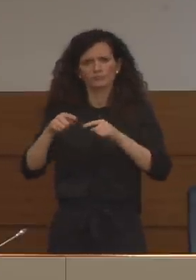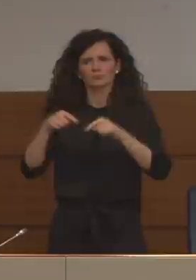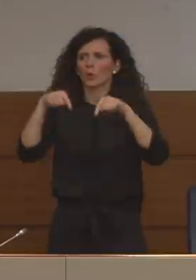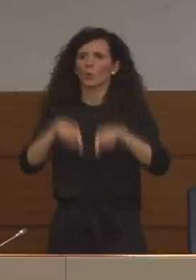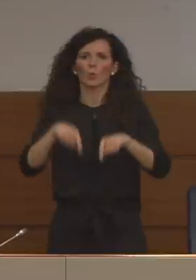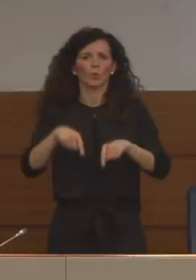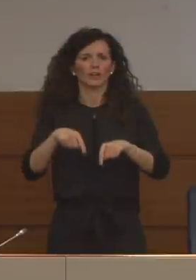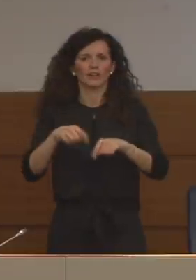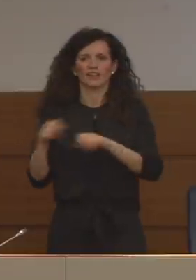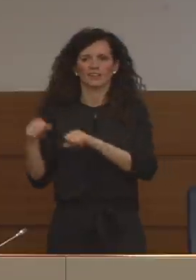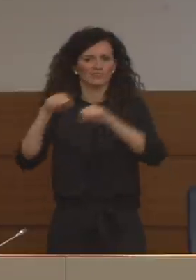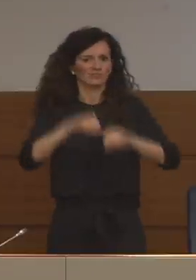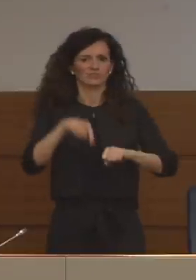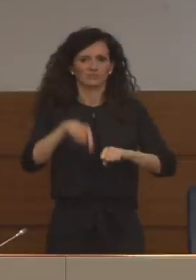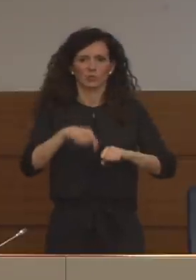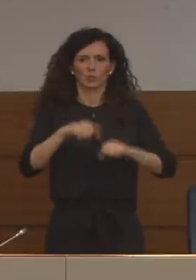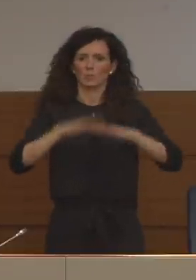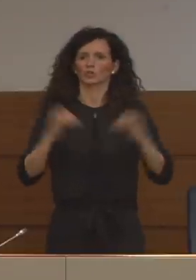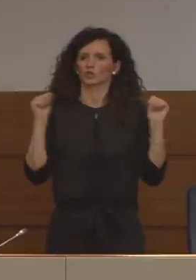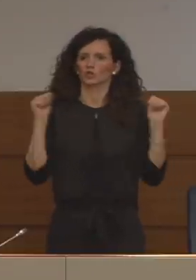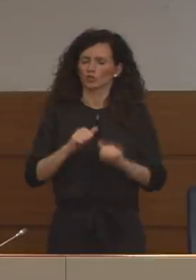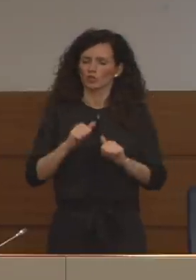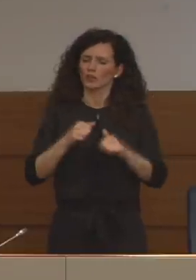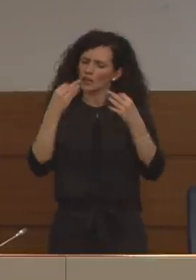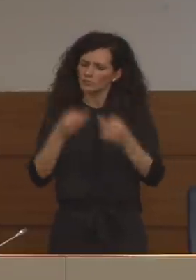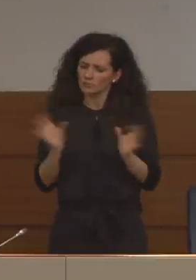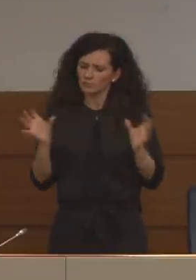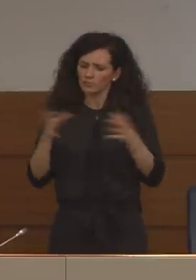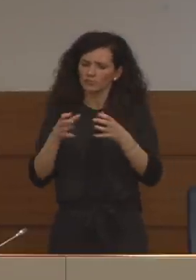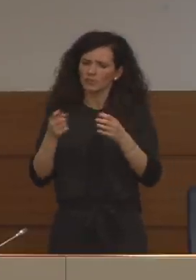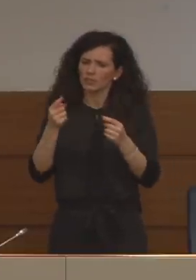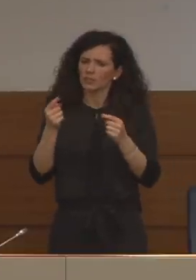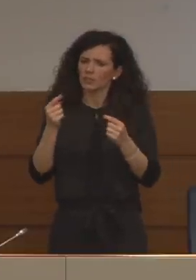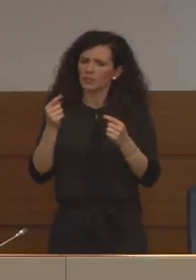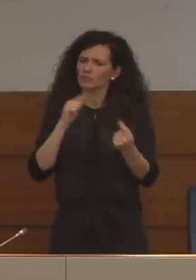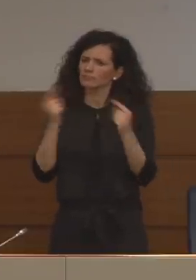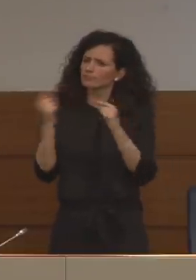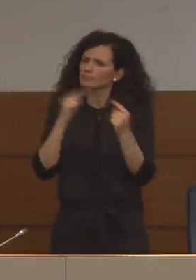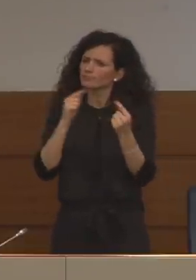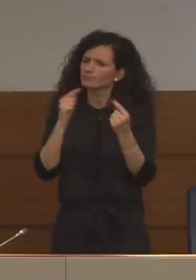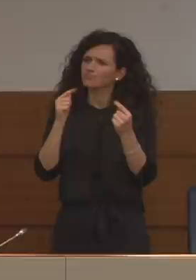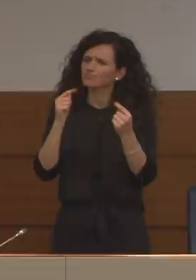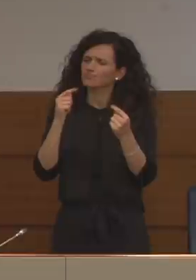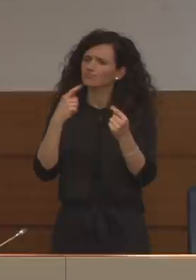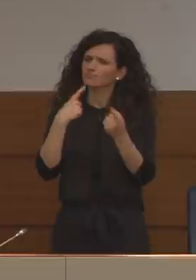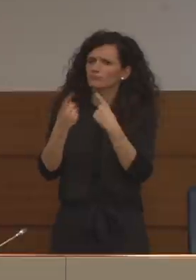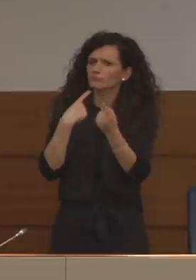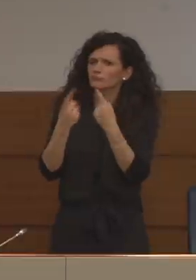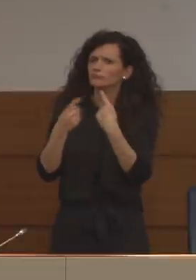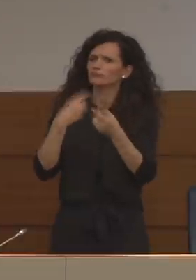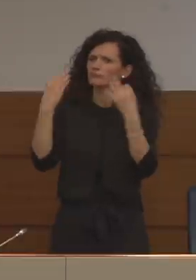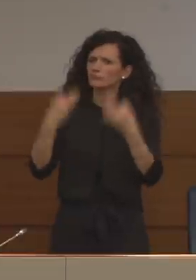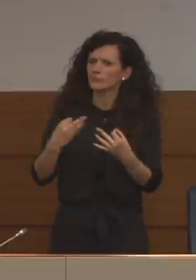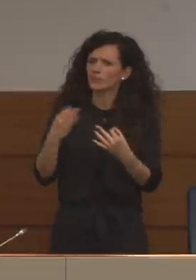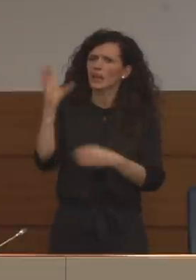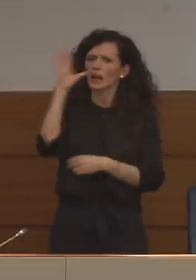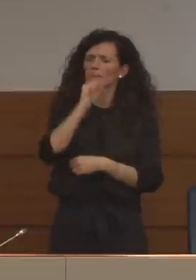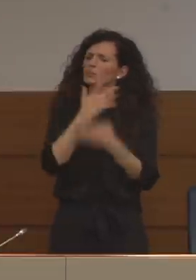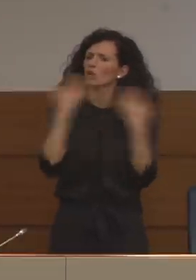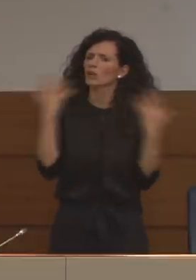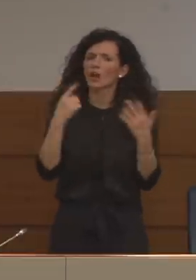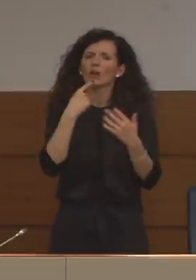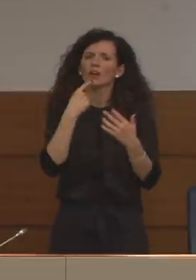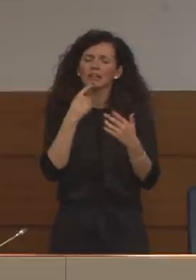civile hanno chiaramente identificato quali sono le categorie di pazienti